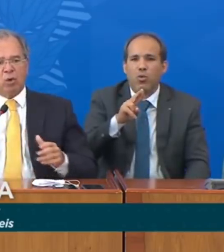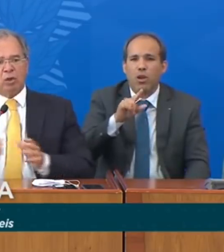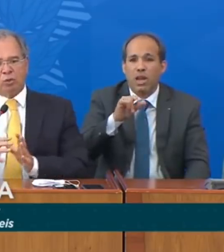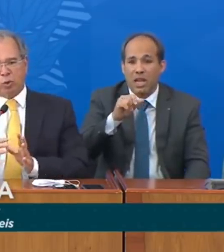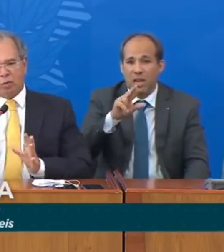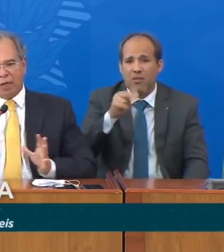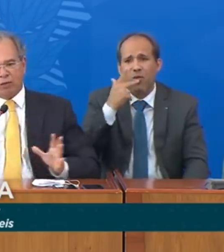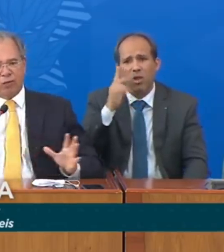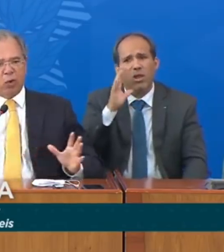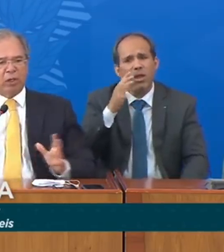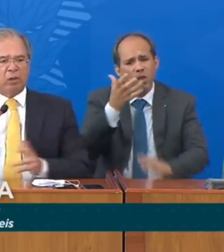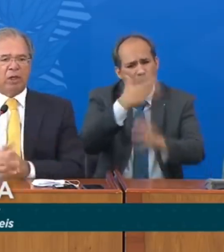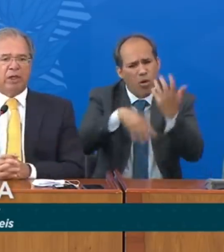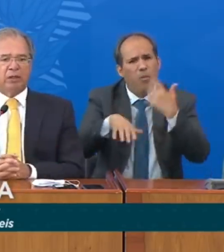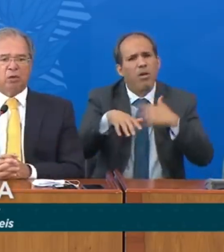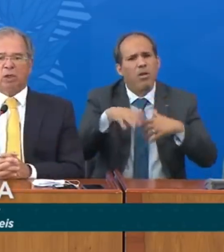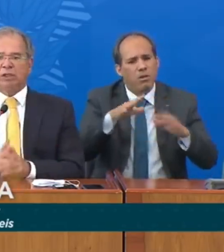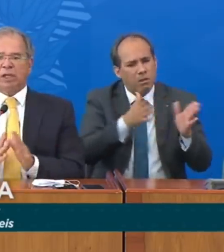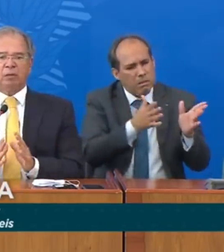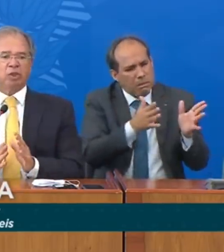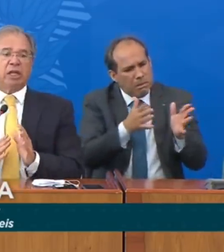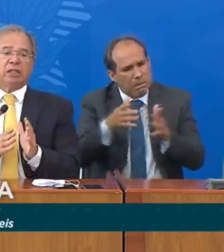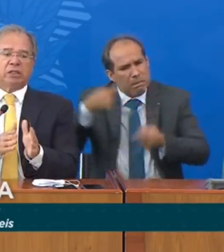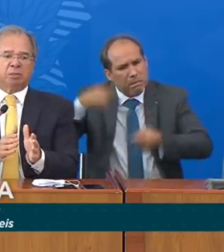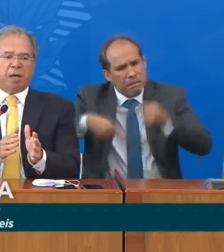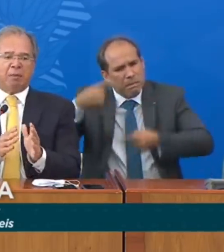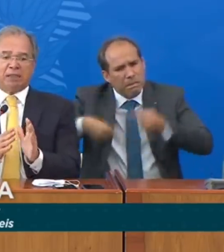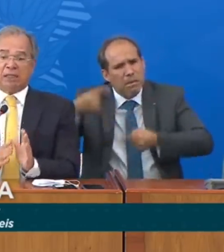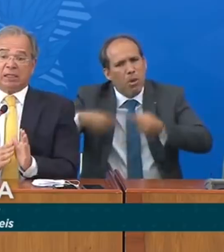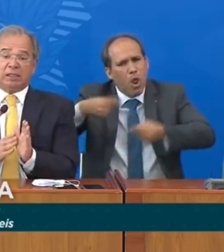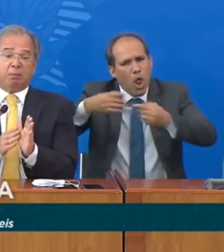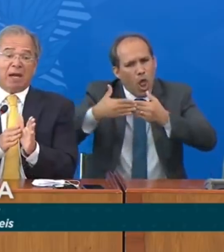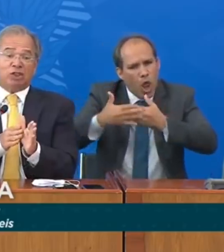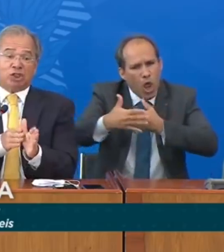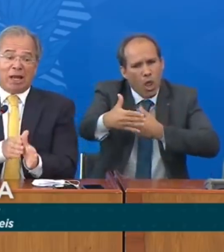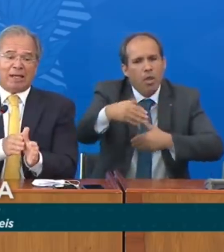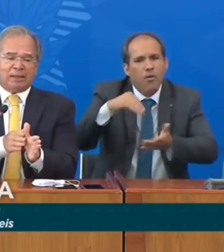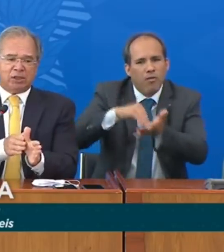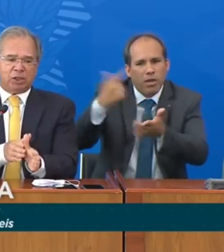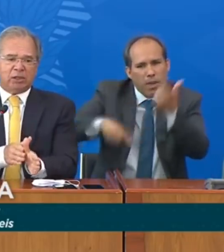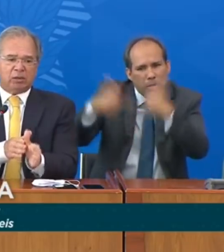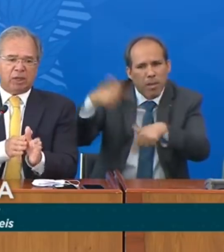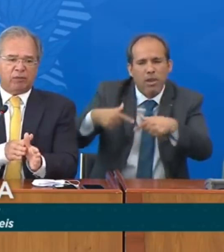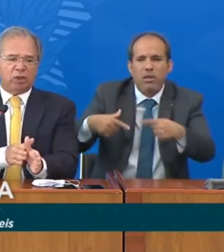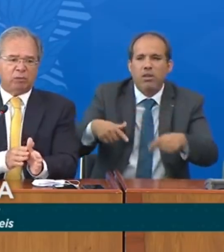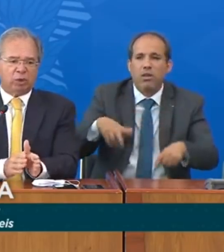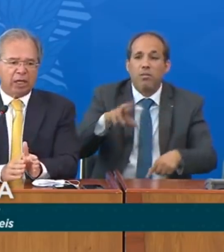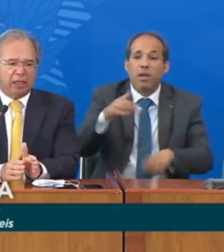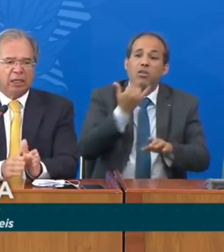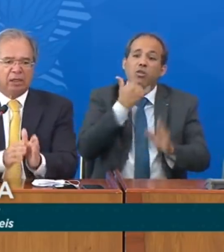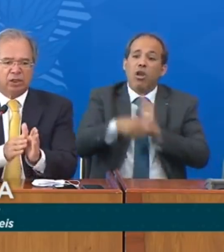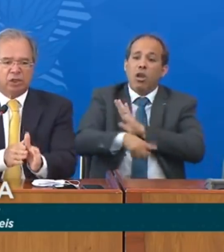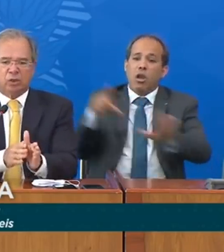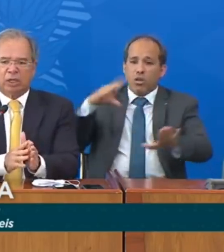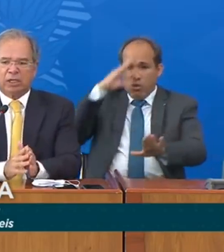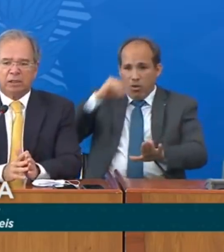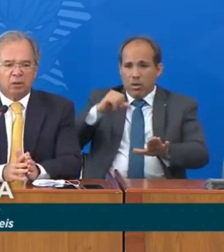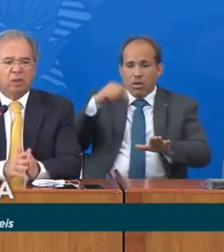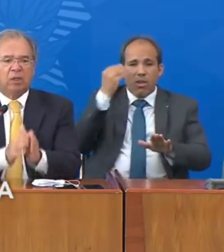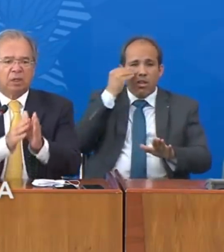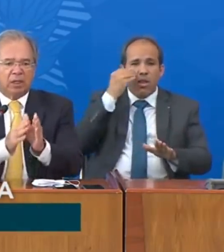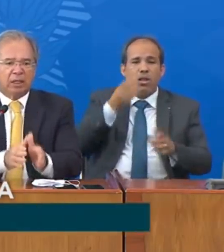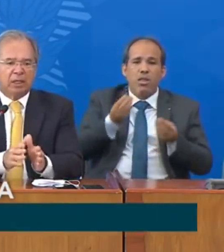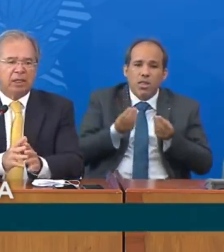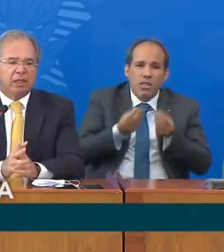mais longa, de um pouco mais de fôlego, então nós teremos que antecipar, mas antecipar já nessa direção da reforma tributária de